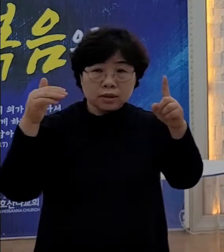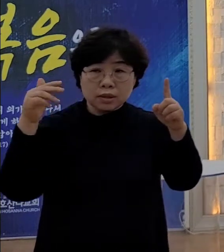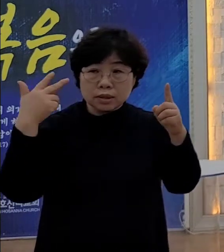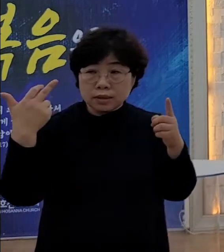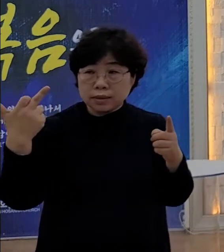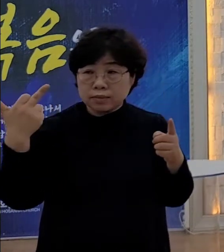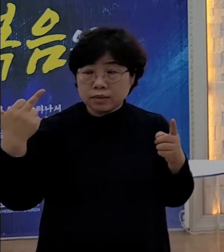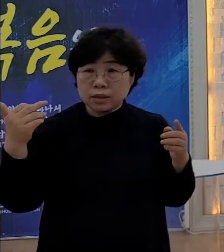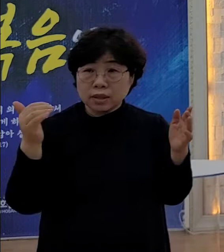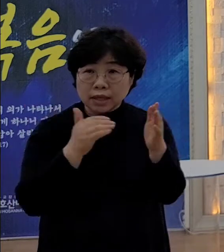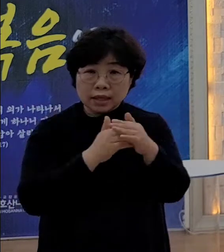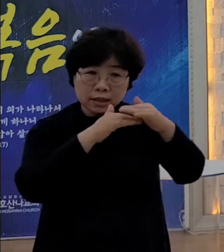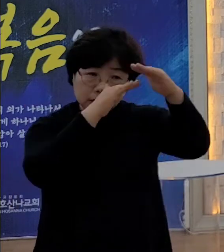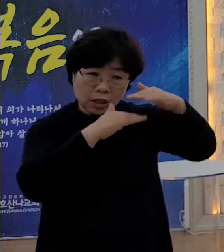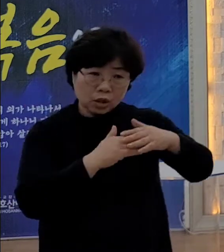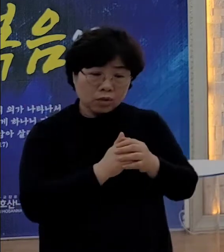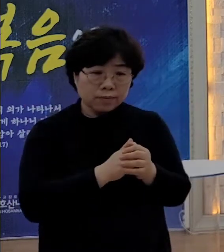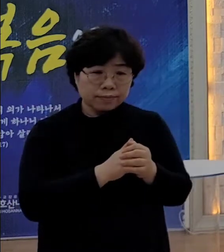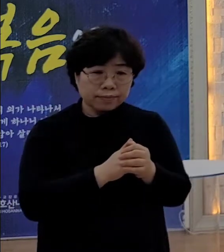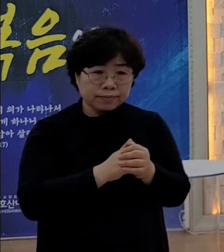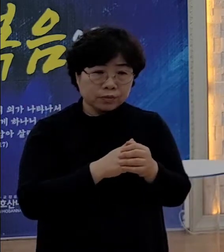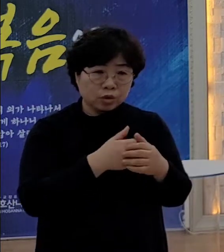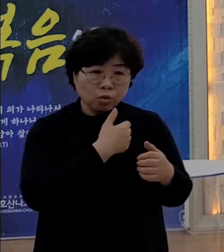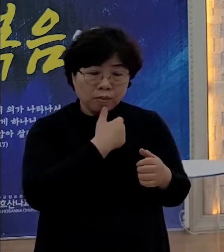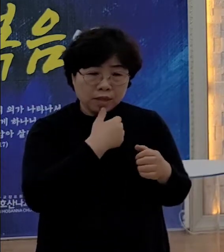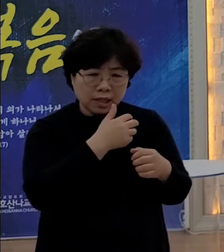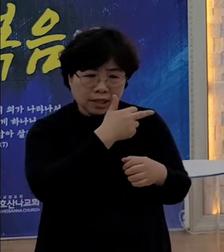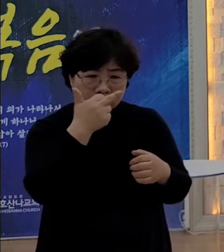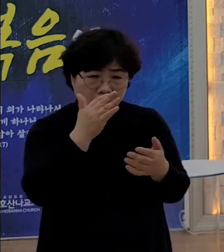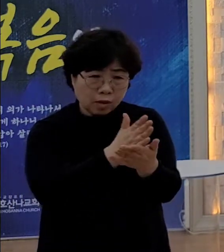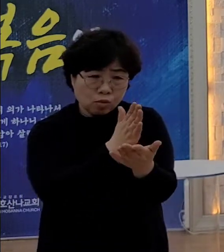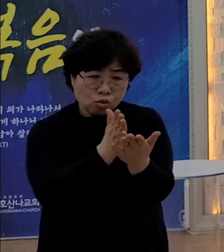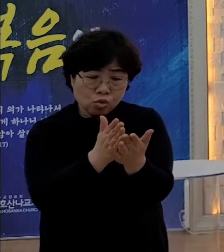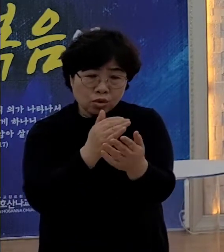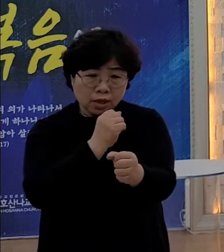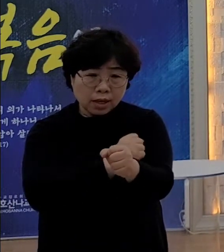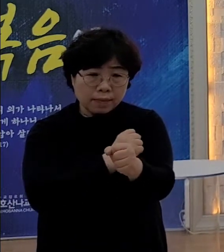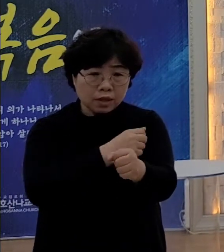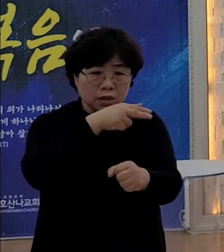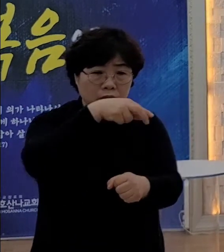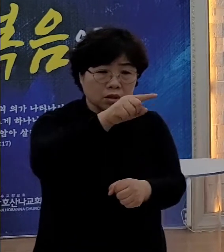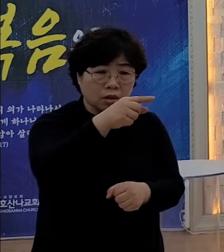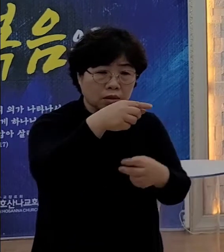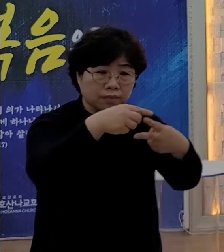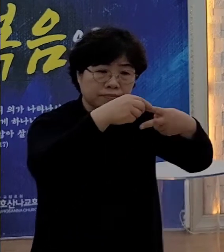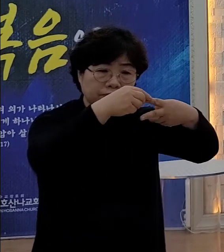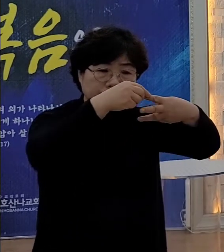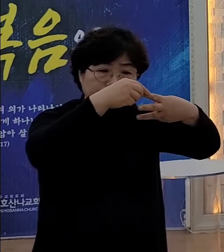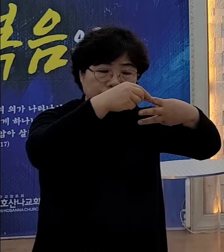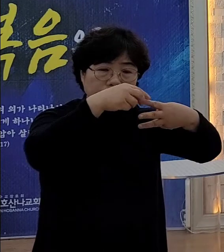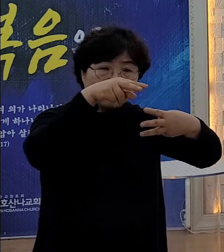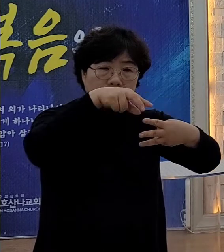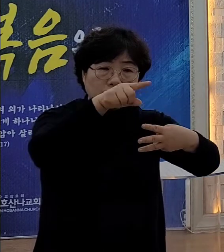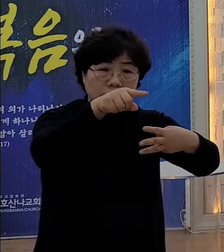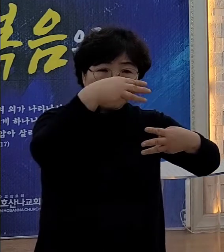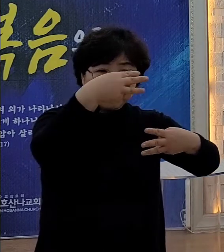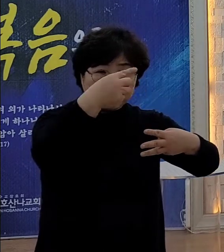크게 보면 로마서의 서론이라고 또 말할 수 있습니다. 인사말 또는